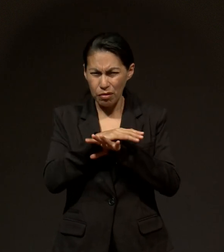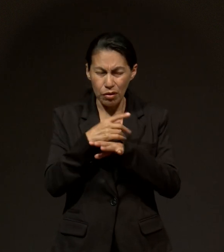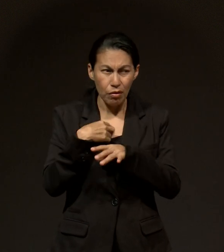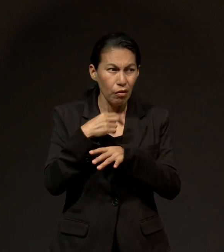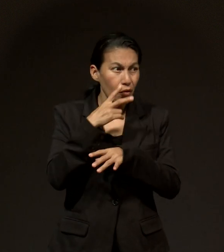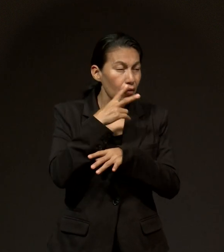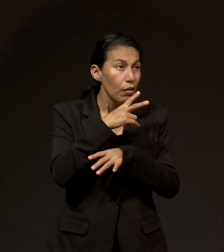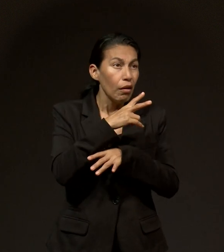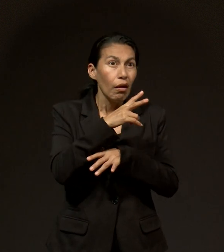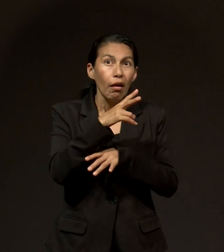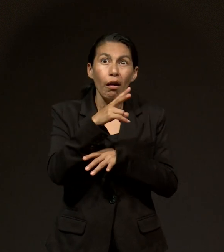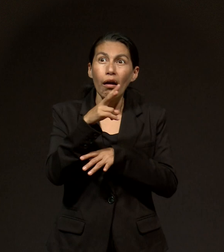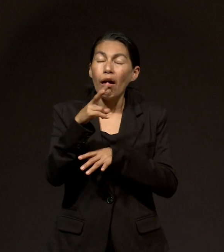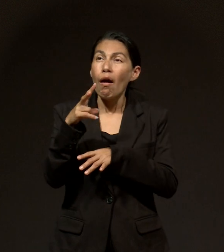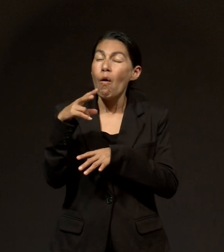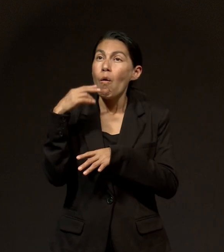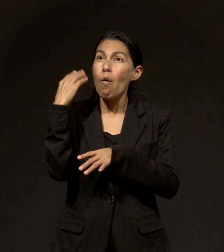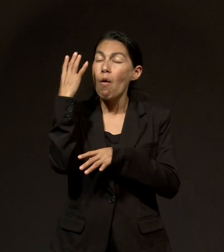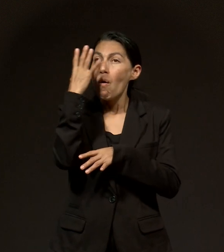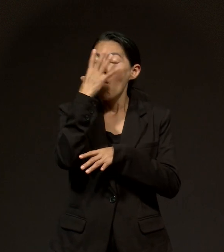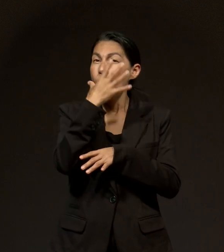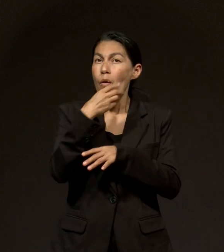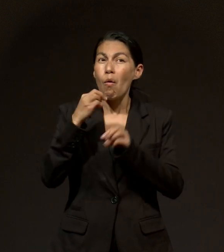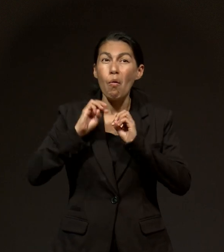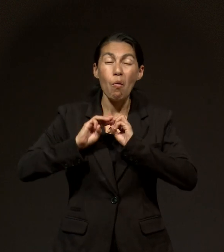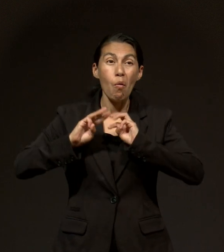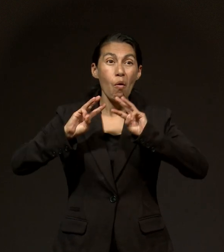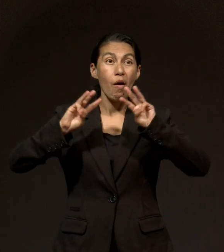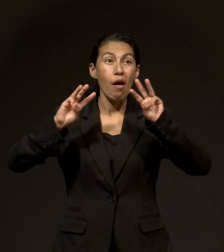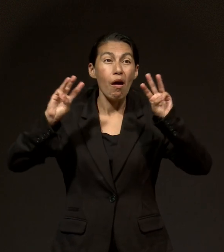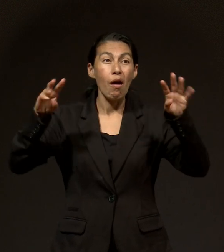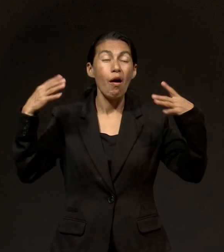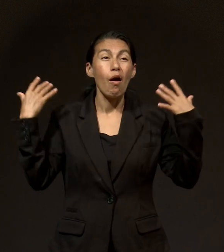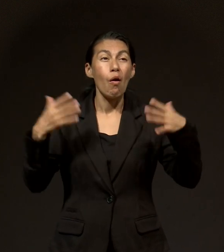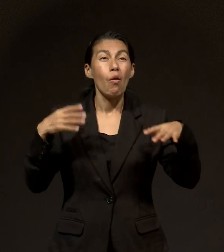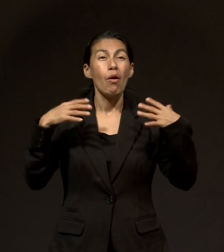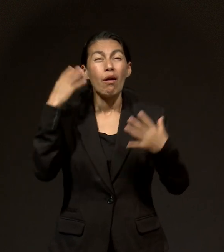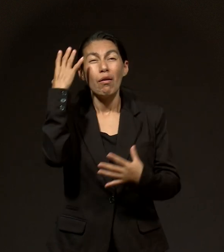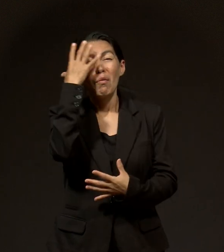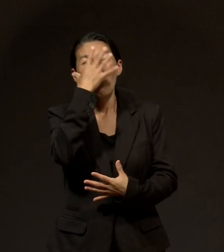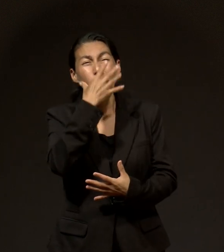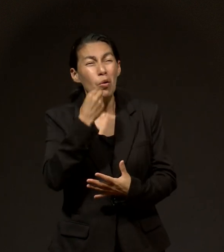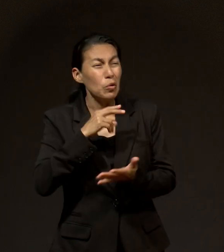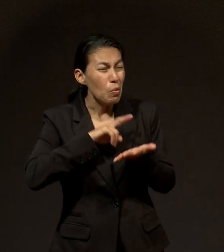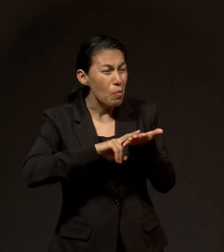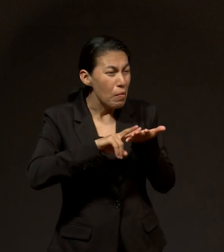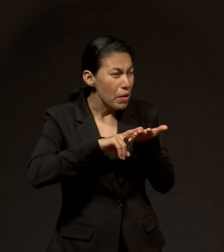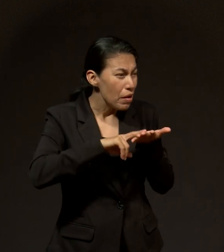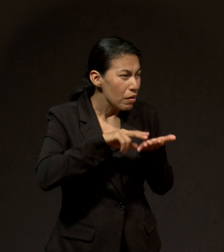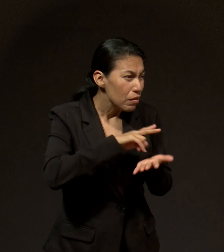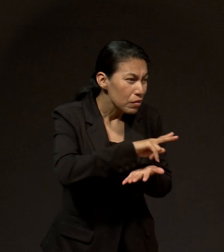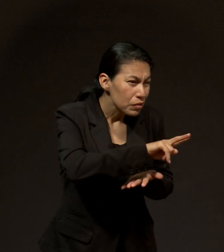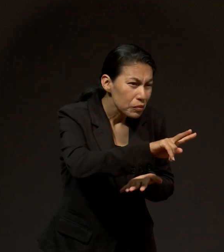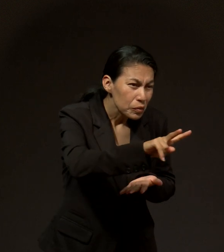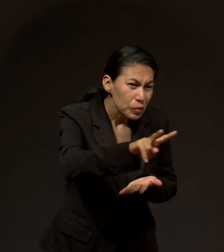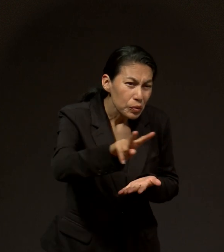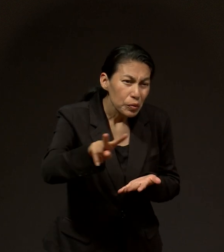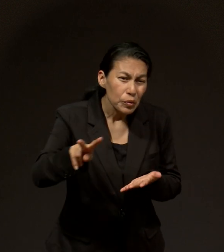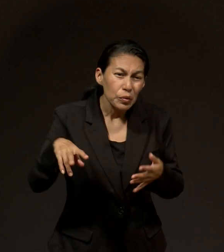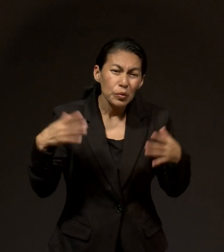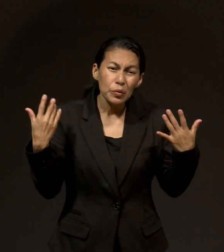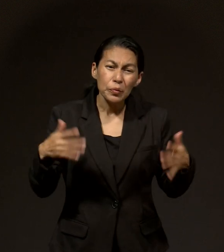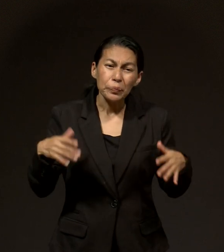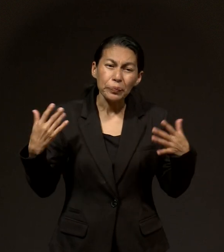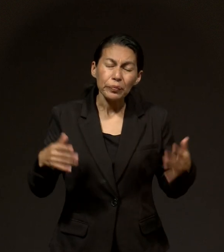yo decía, guau, tiene cosas verdes, cosas muy bonitas, decía yo. Y